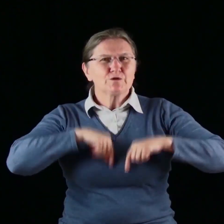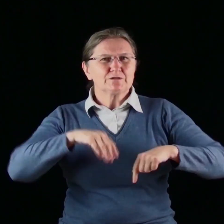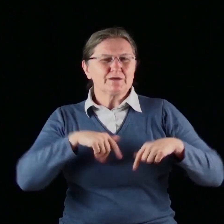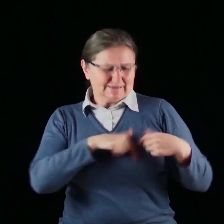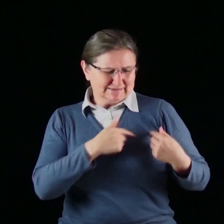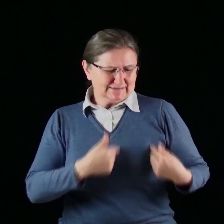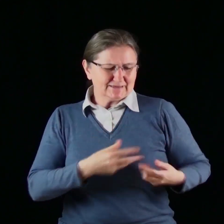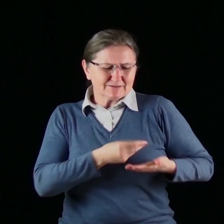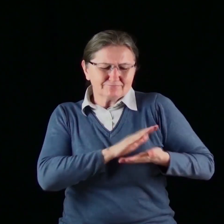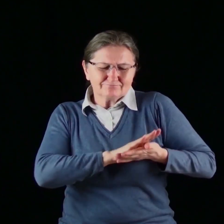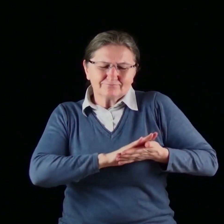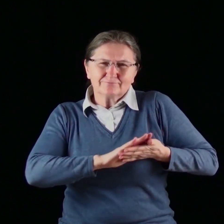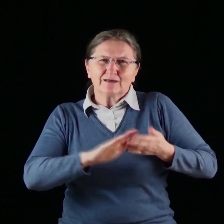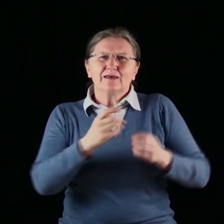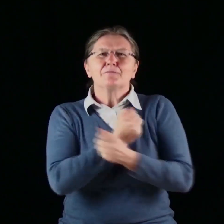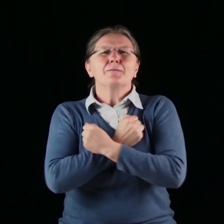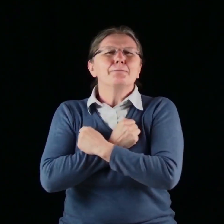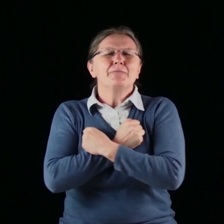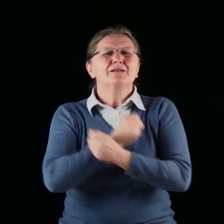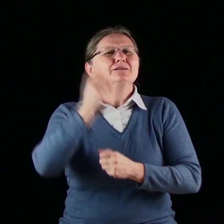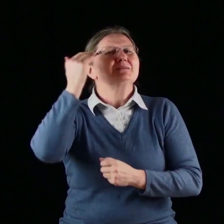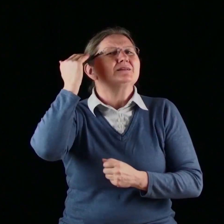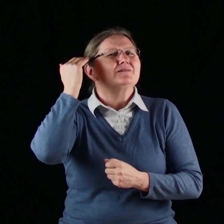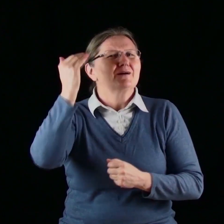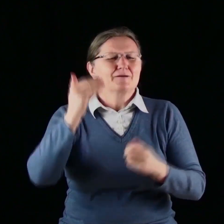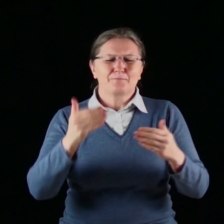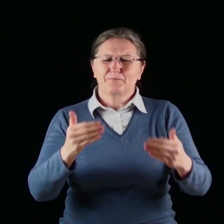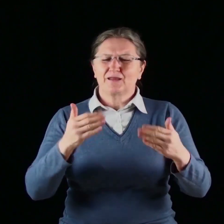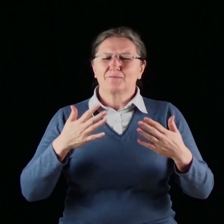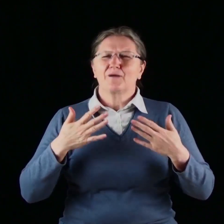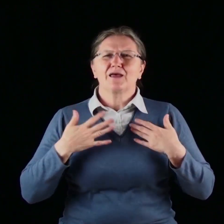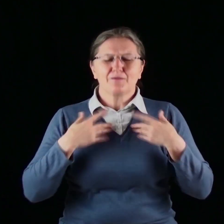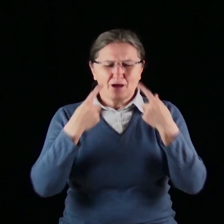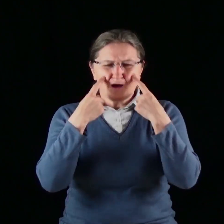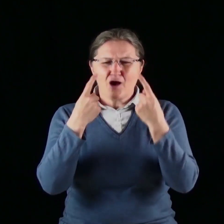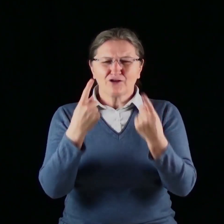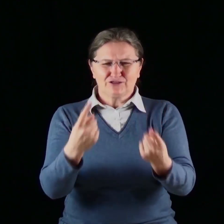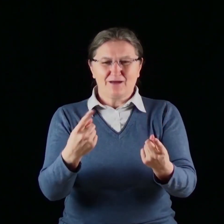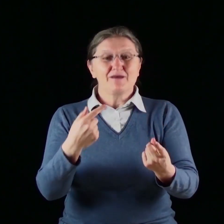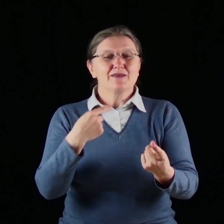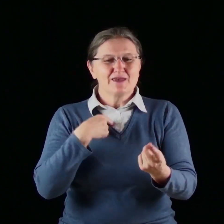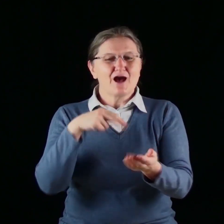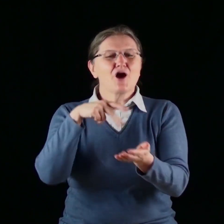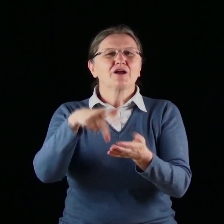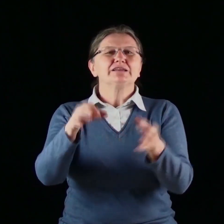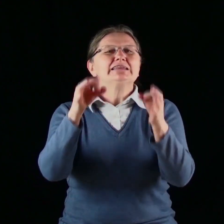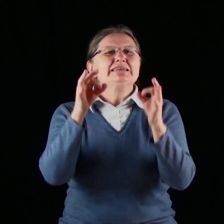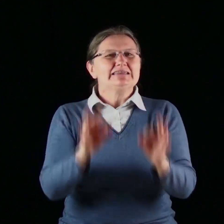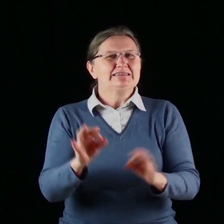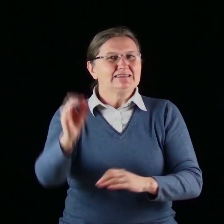мои и сердце мое, ибо милость Твоя пред моими очами, и я ходил в истине